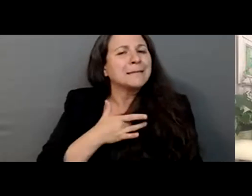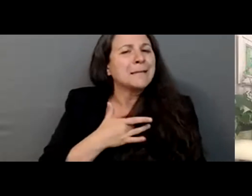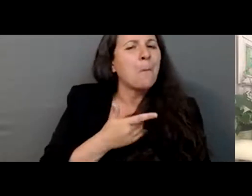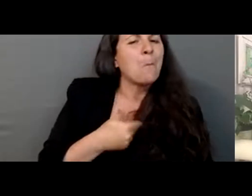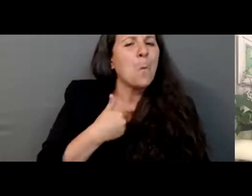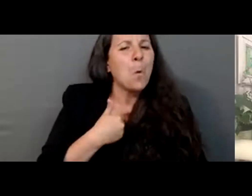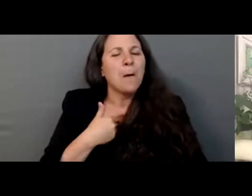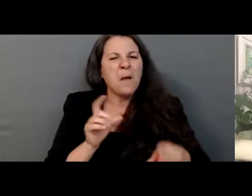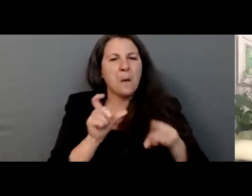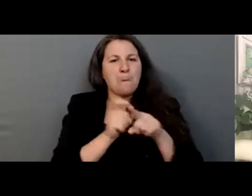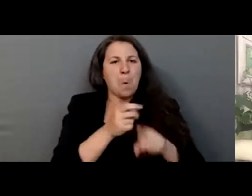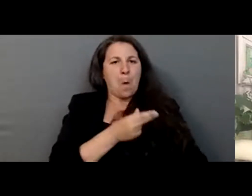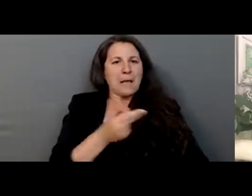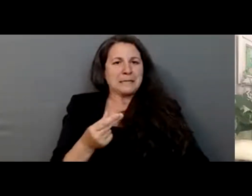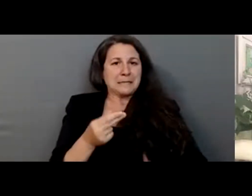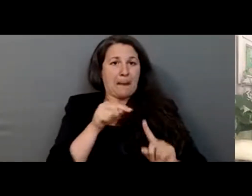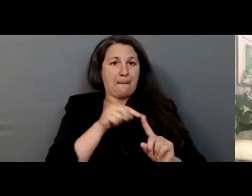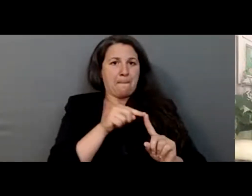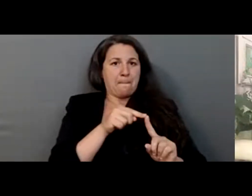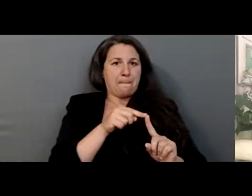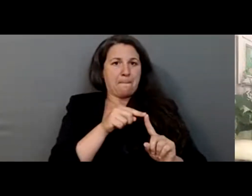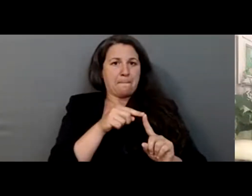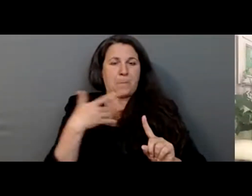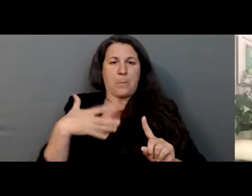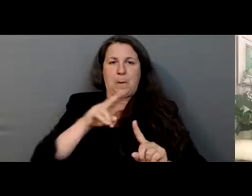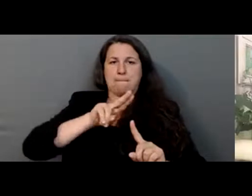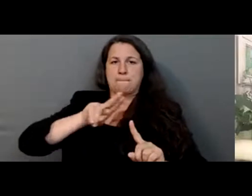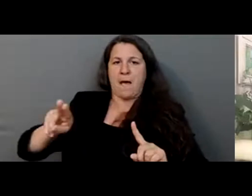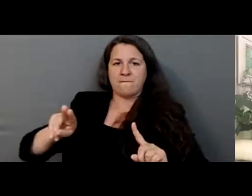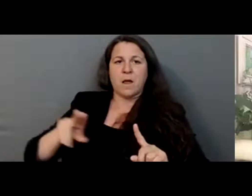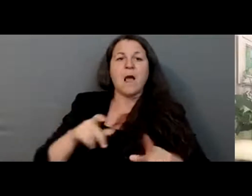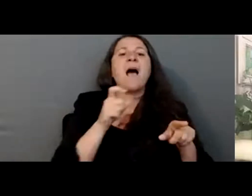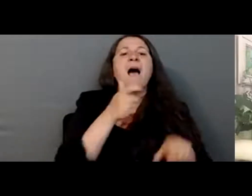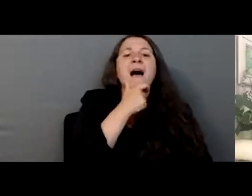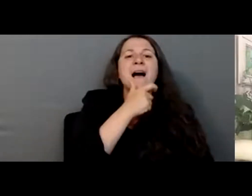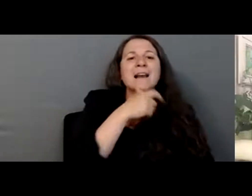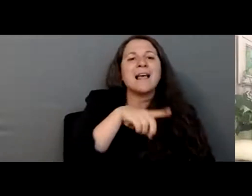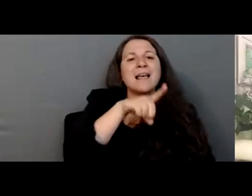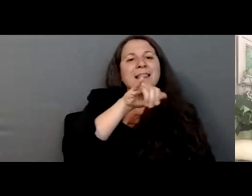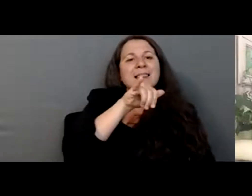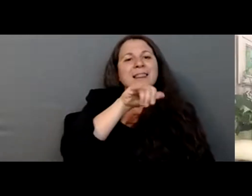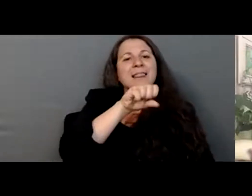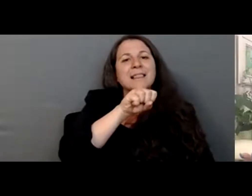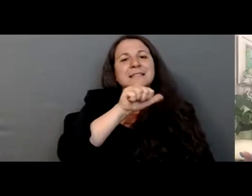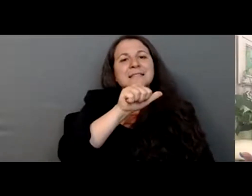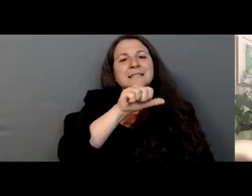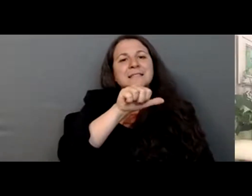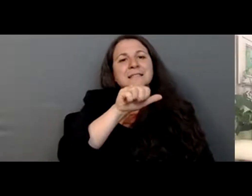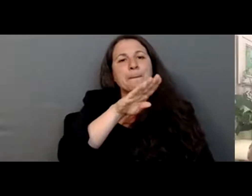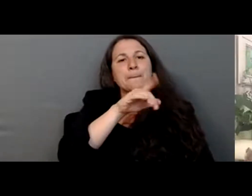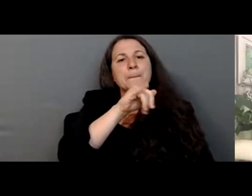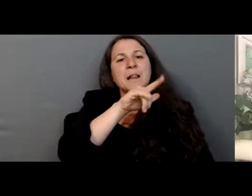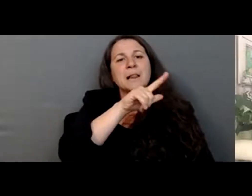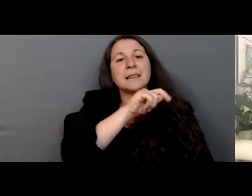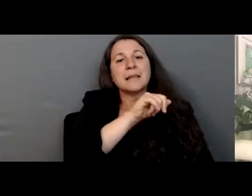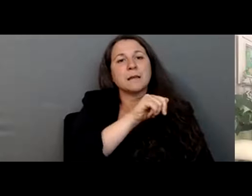le mot handicap que le terme disability n'a pas. En anglais, par exemple, parce que je ne pense pas que le Québec est tant mieux. On est à près autour